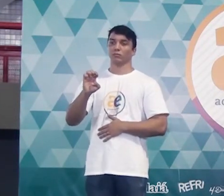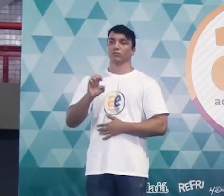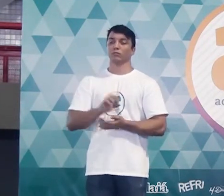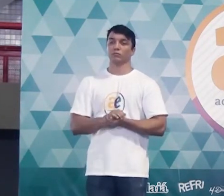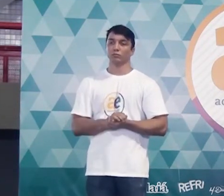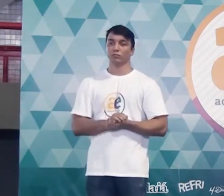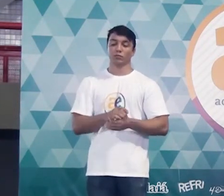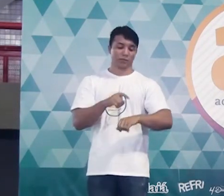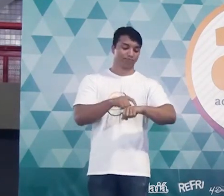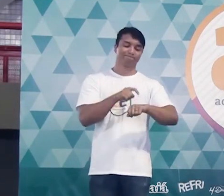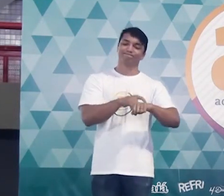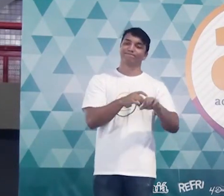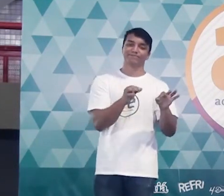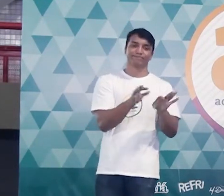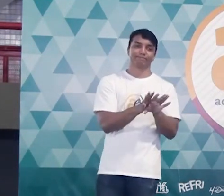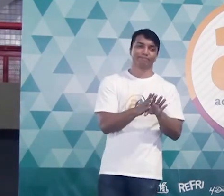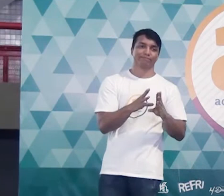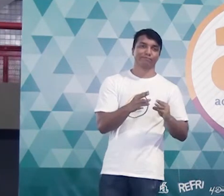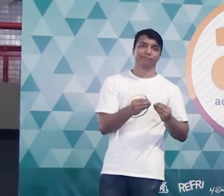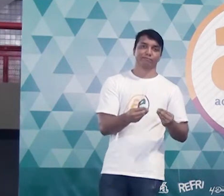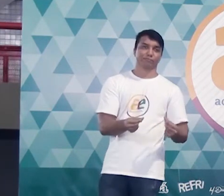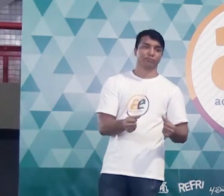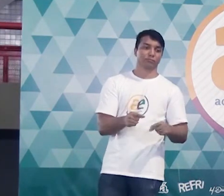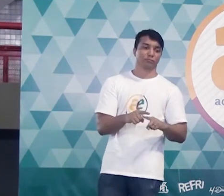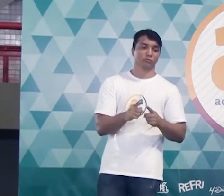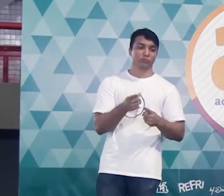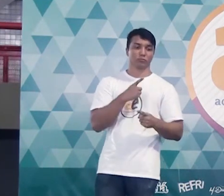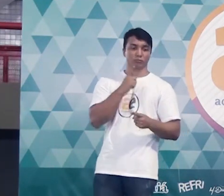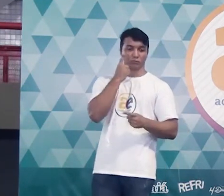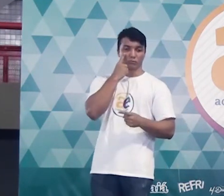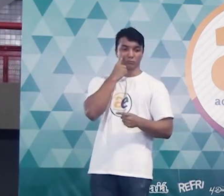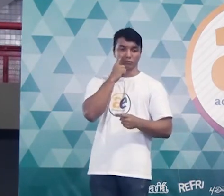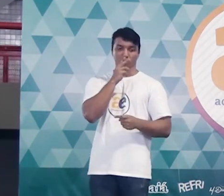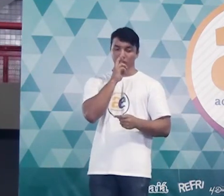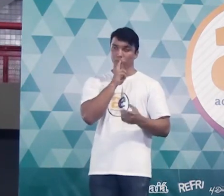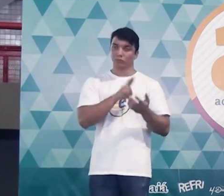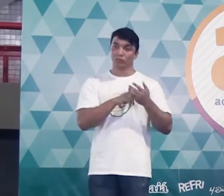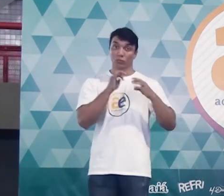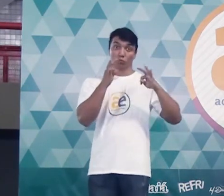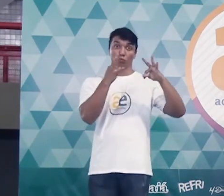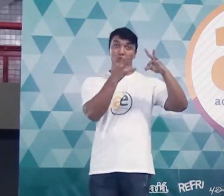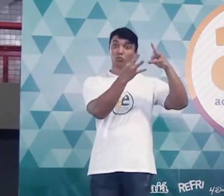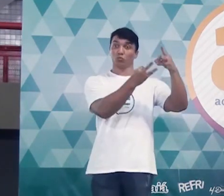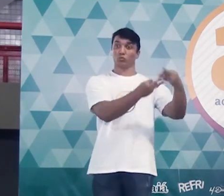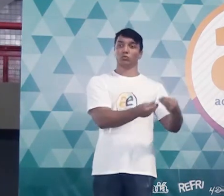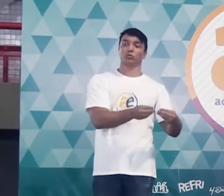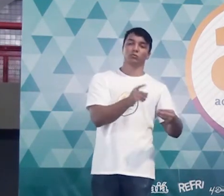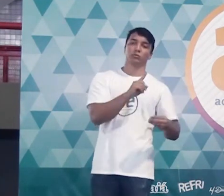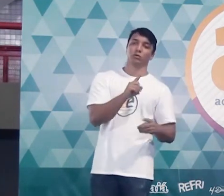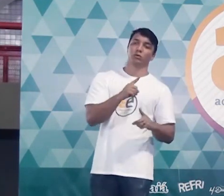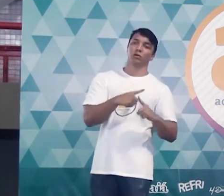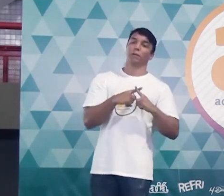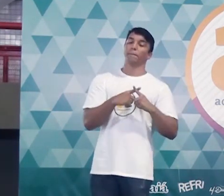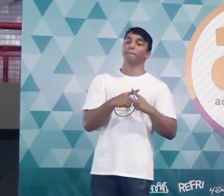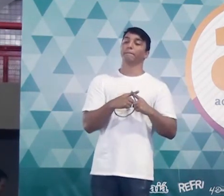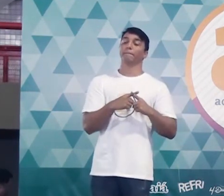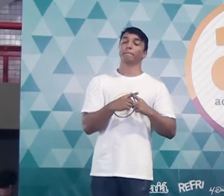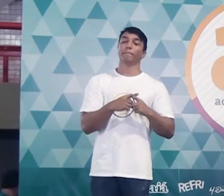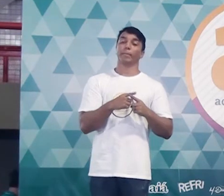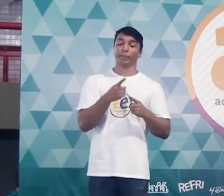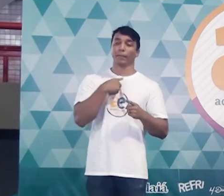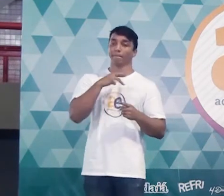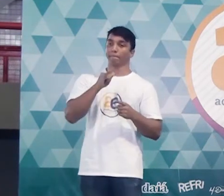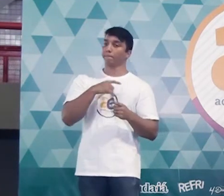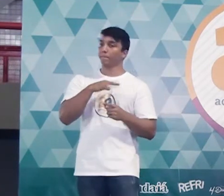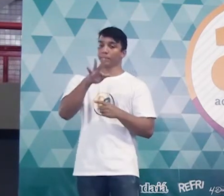está acabando, mas olha, o fato de eu não ter resolvido as questões todas, eu deixo nas